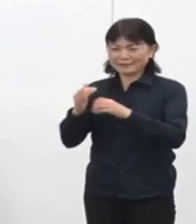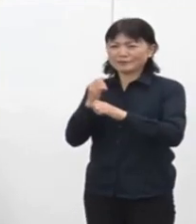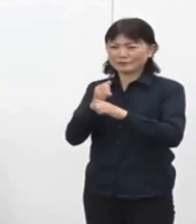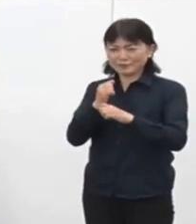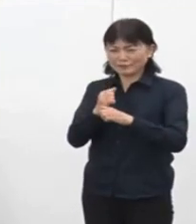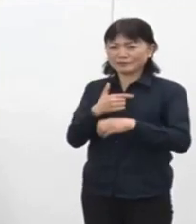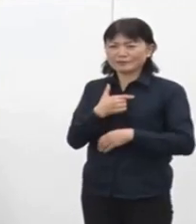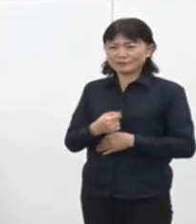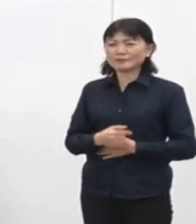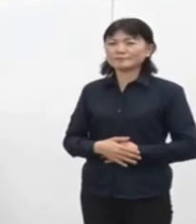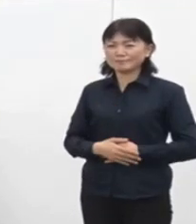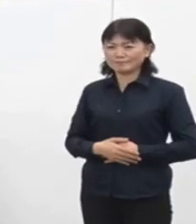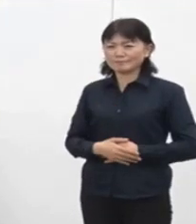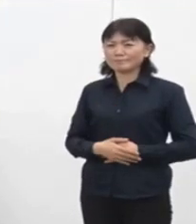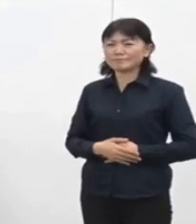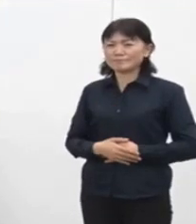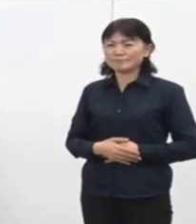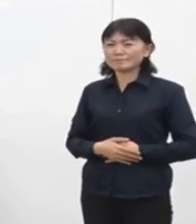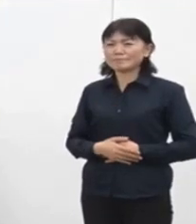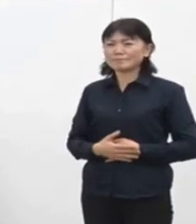次の質問をお受けします。